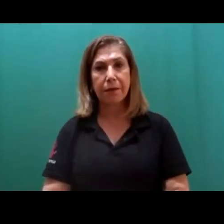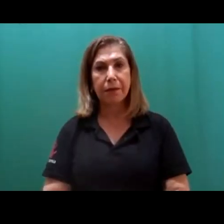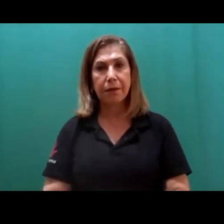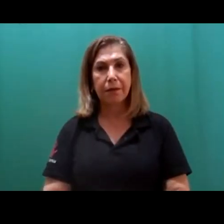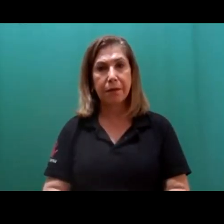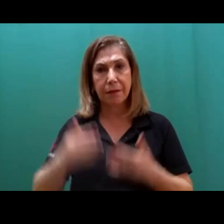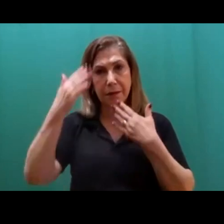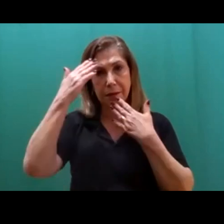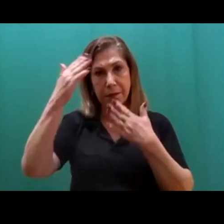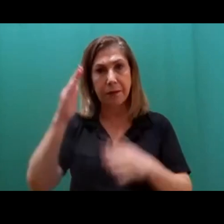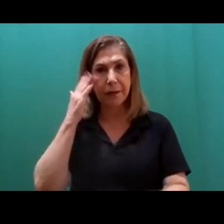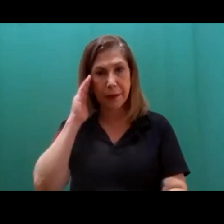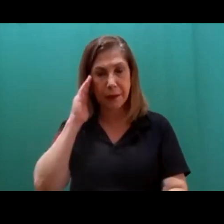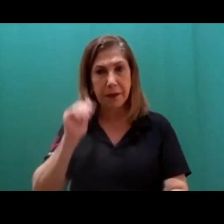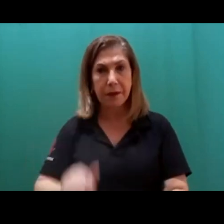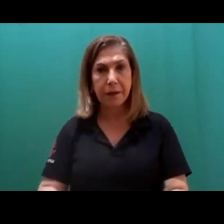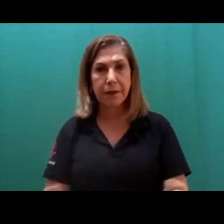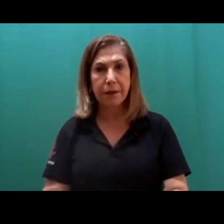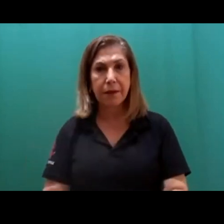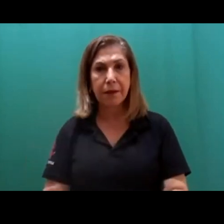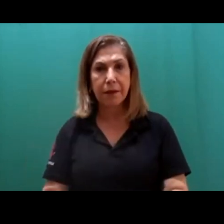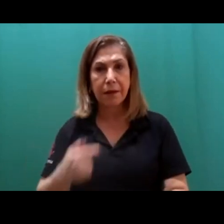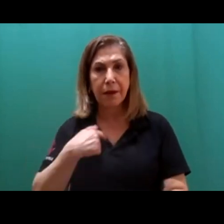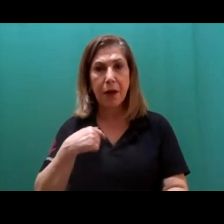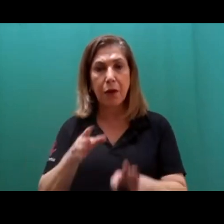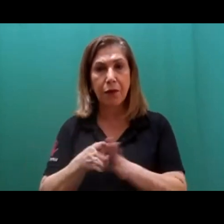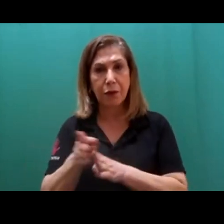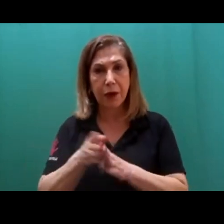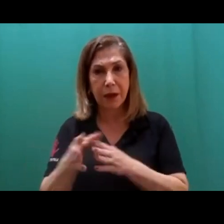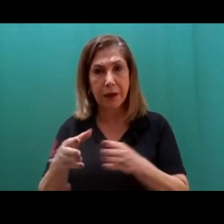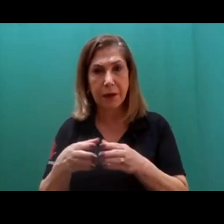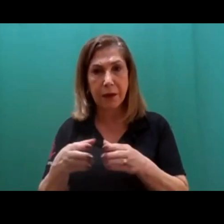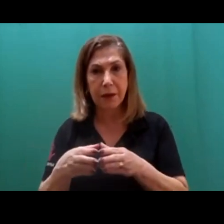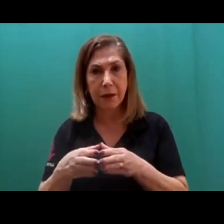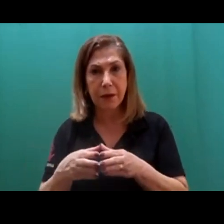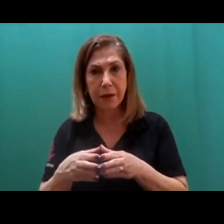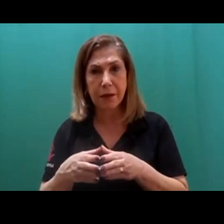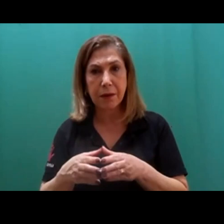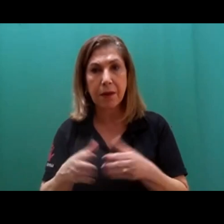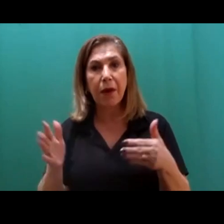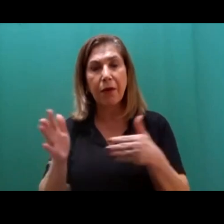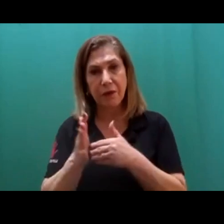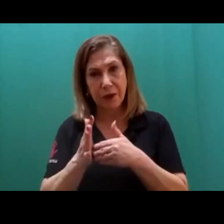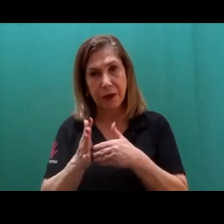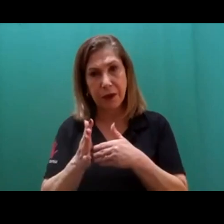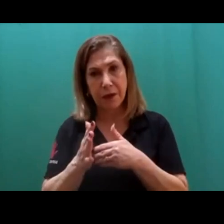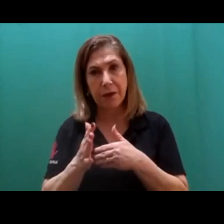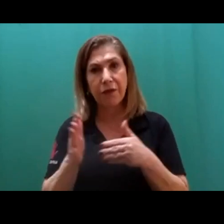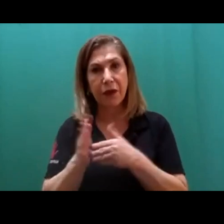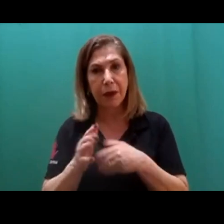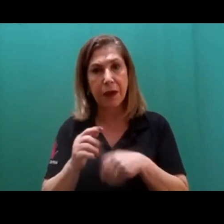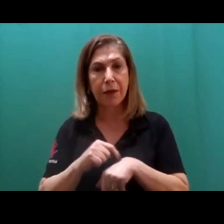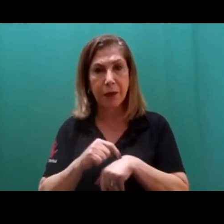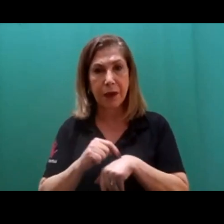Obrigada, Felipe. Eu fui orientada aqui pela organização que chegamos realmente no limite para não comprometer